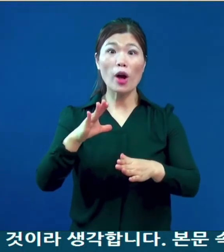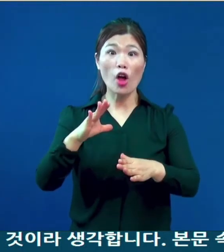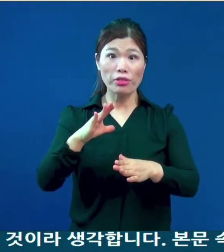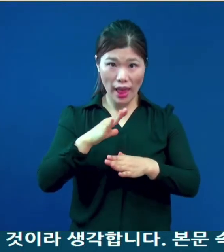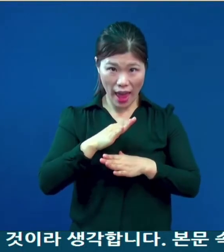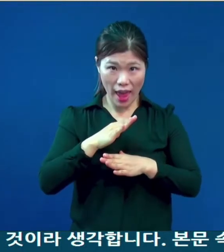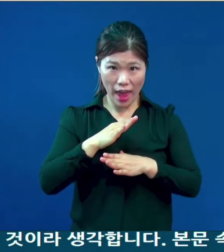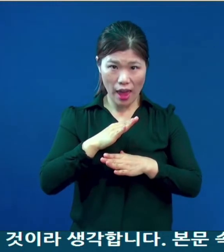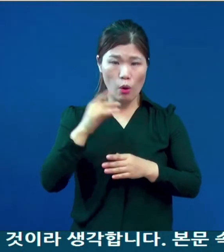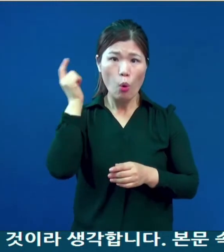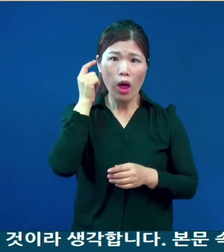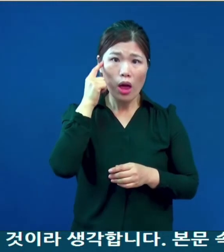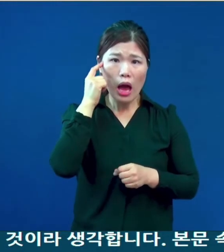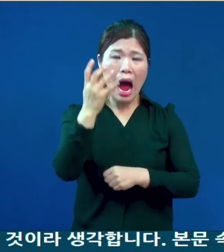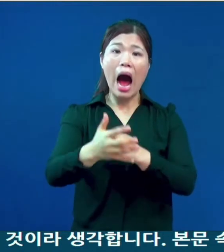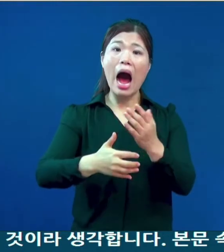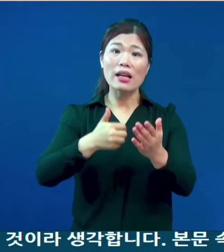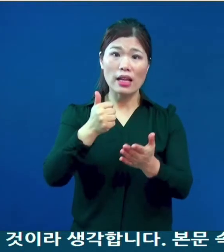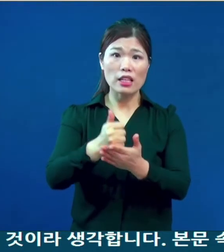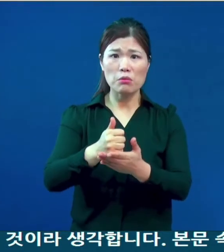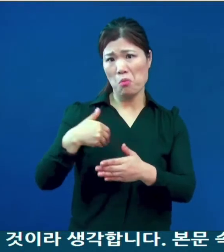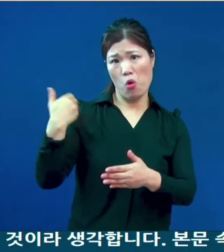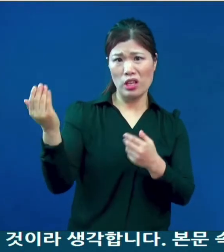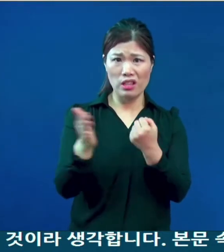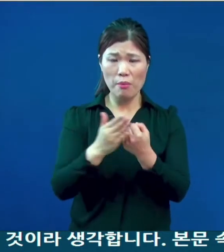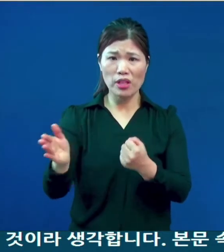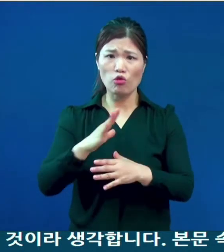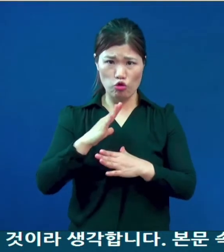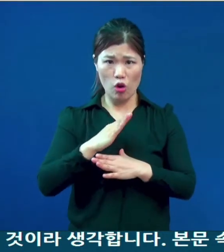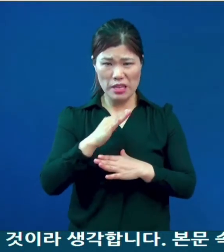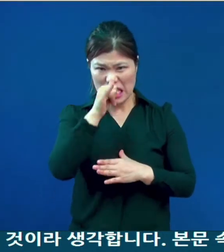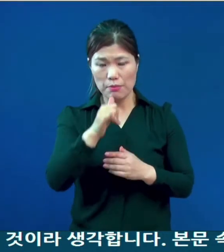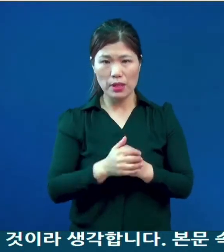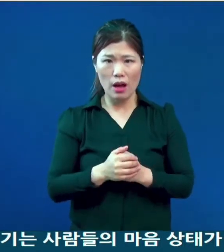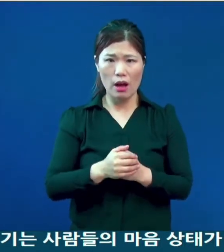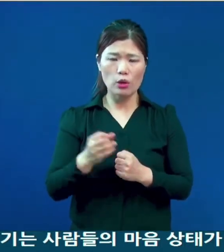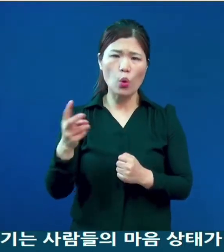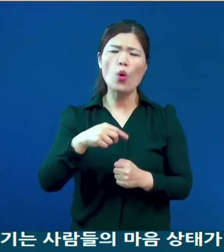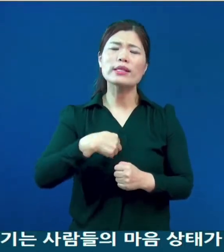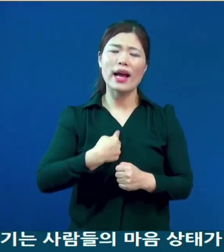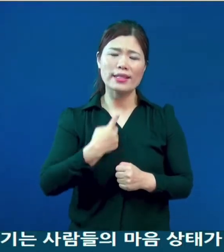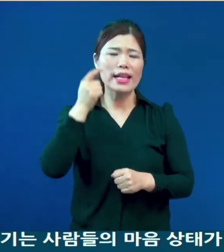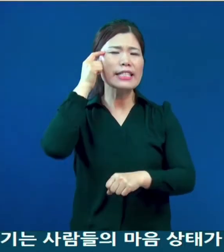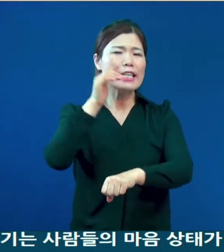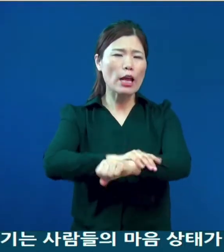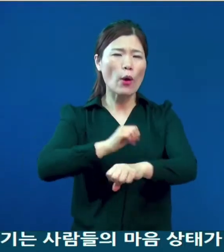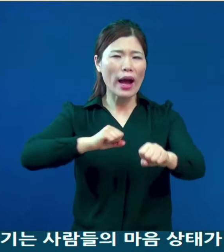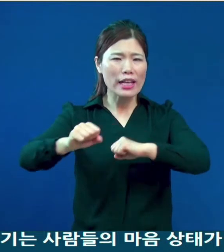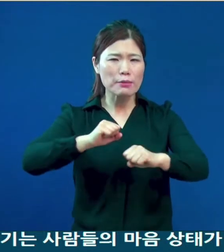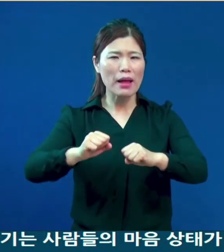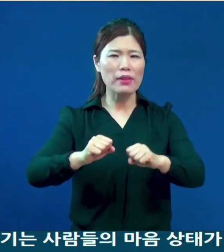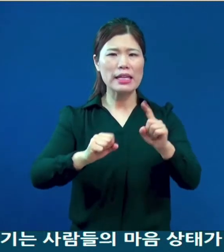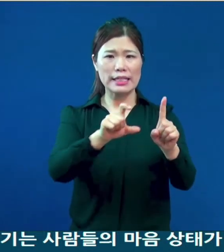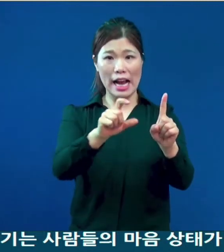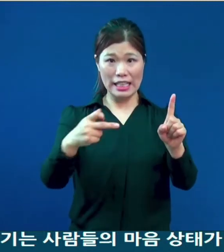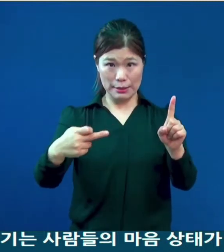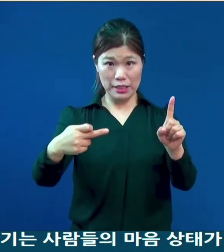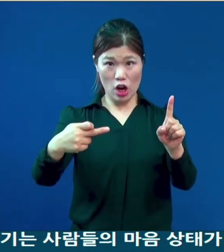알지 못하니 두려움이 찾아오는 거죠. 그리고 자신들의 지혜로 행한다고 하나, 세 번째 12절의